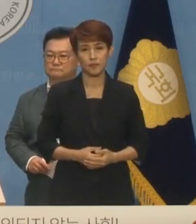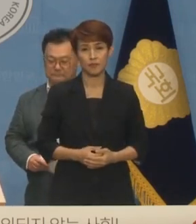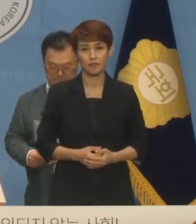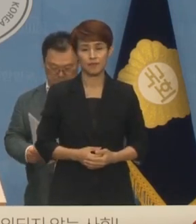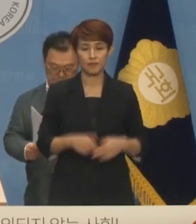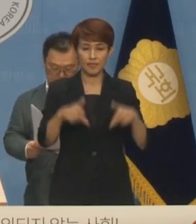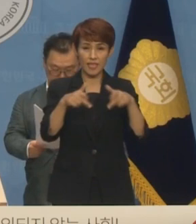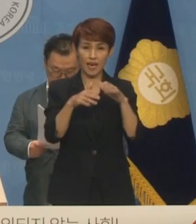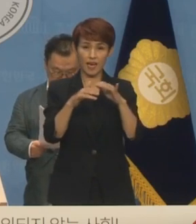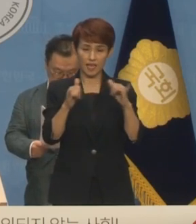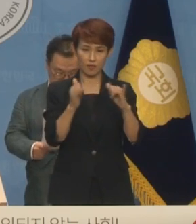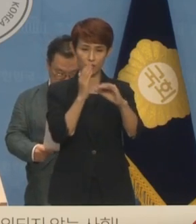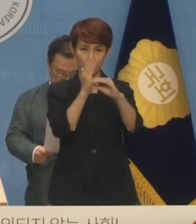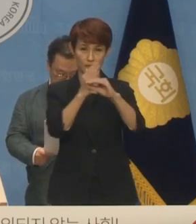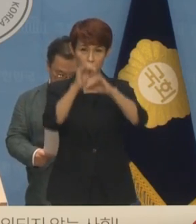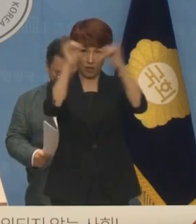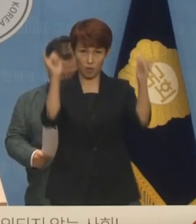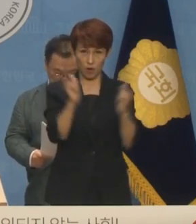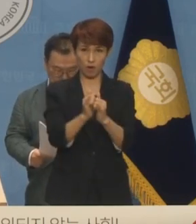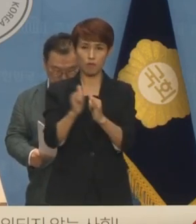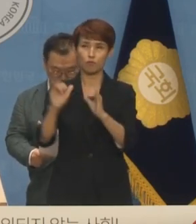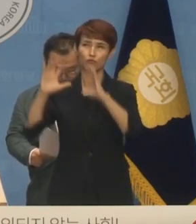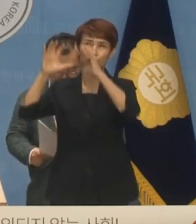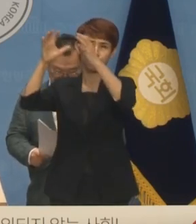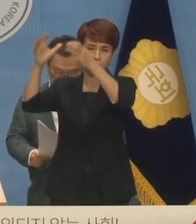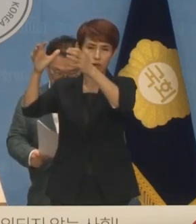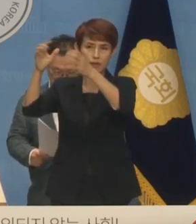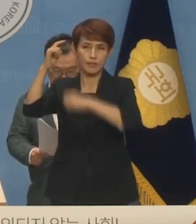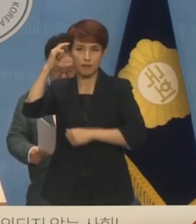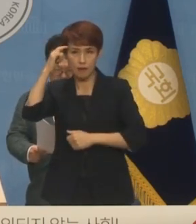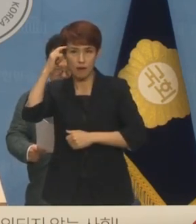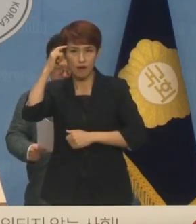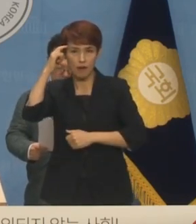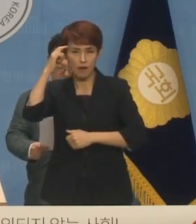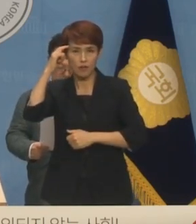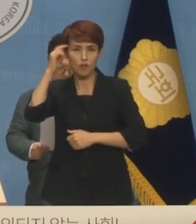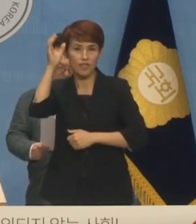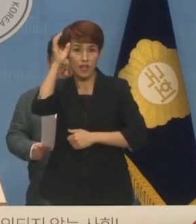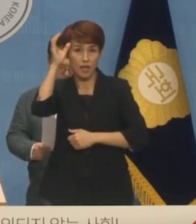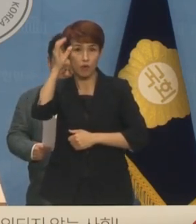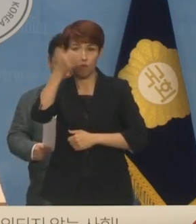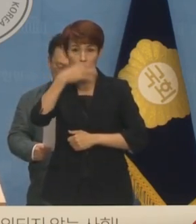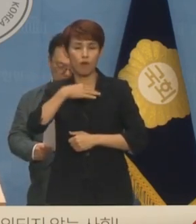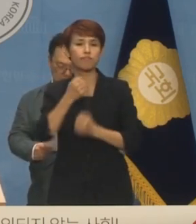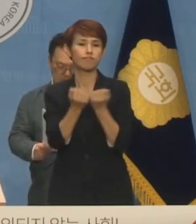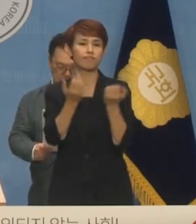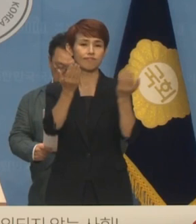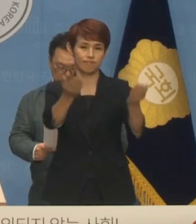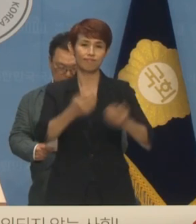마지막으로 장애 주류화에 대한 국제사회의 인식과 제정안의 기대 효과를 설명드리겠습니다.